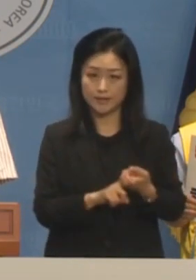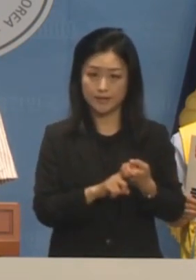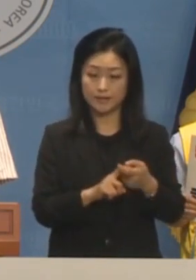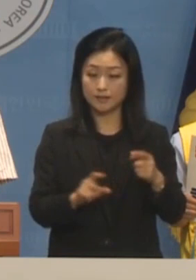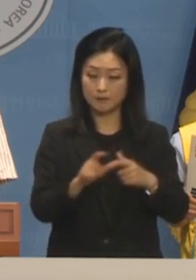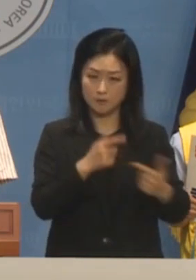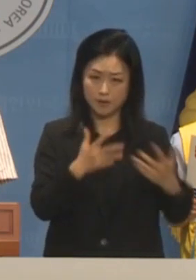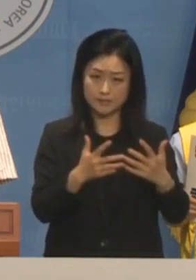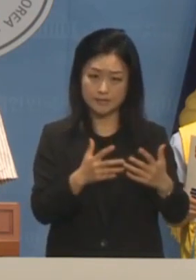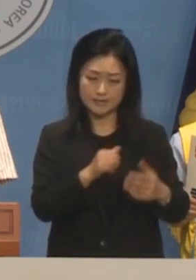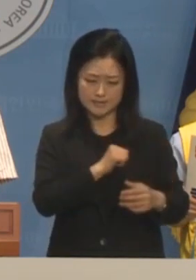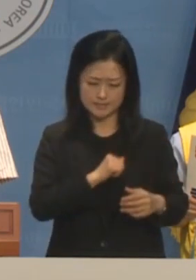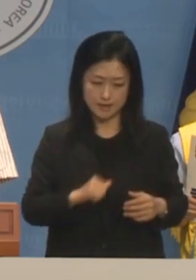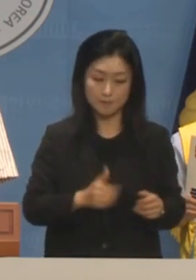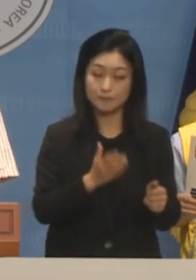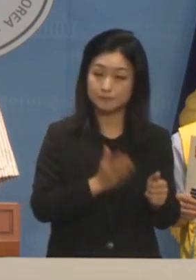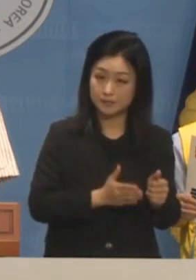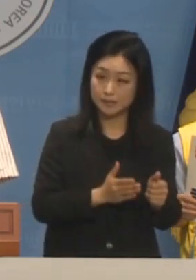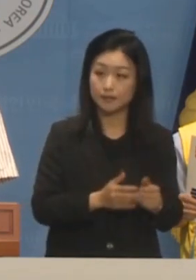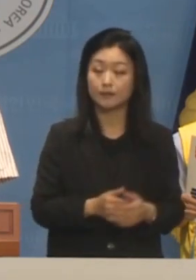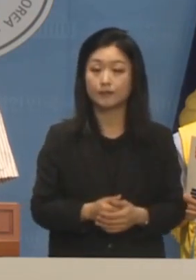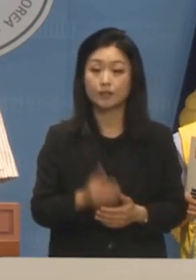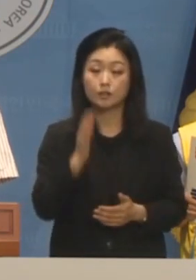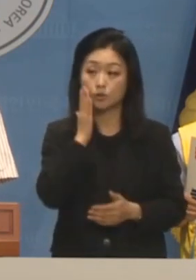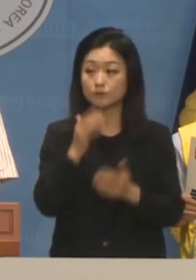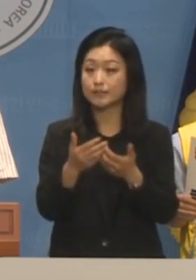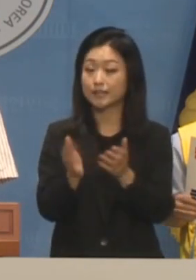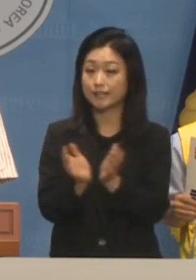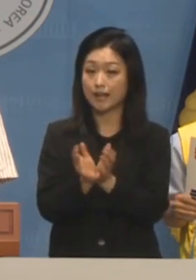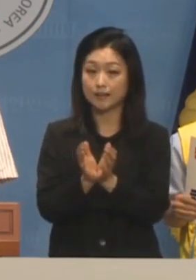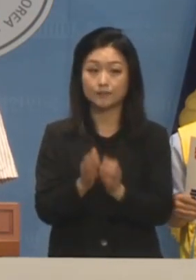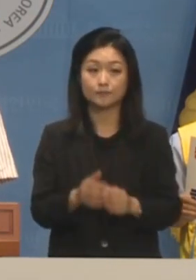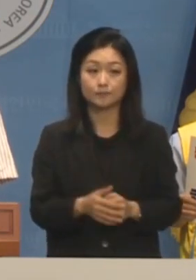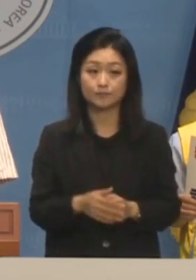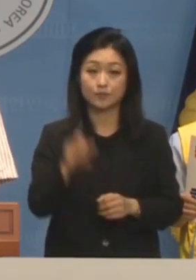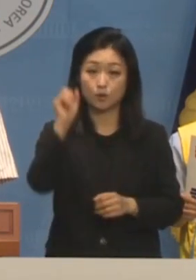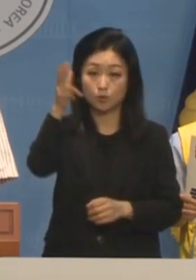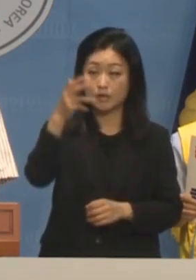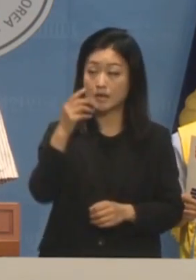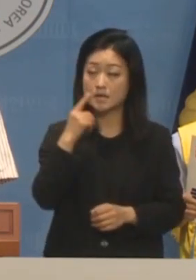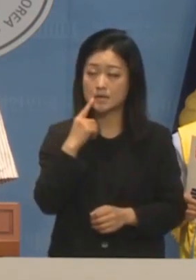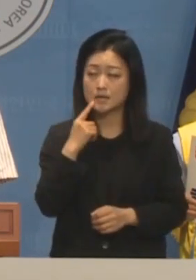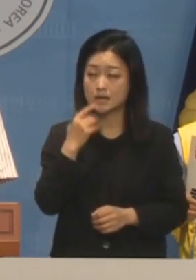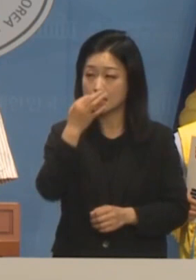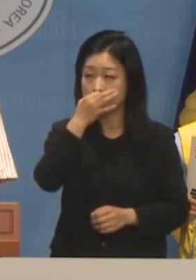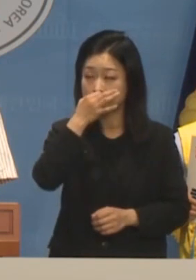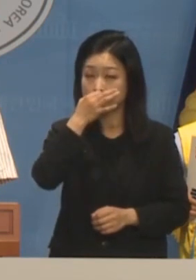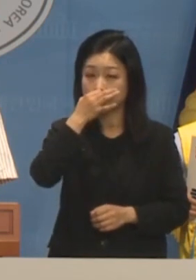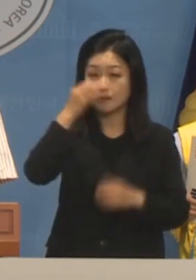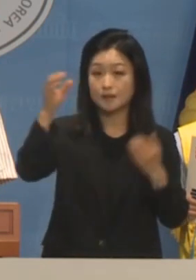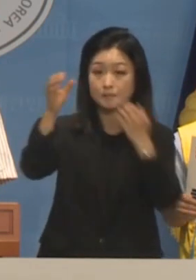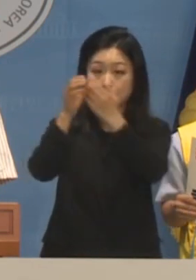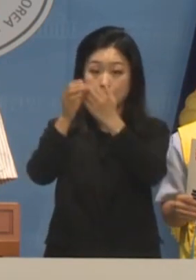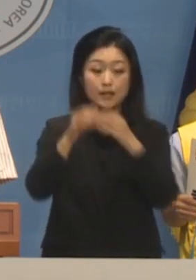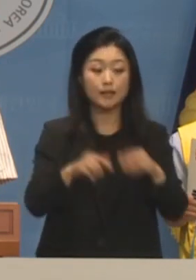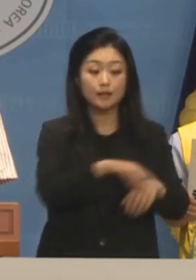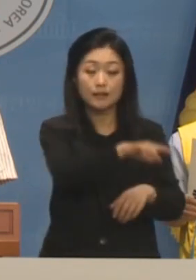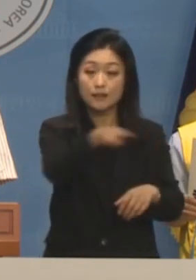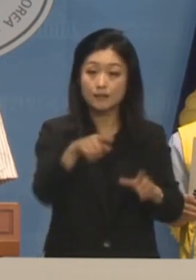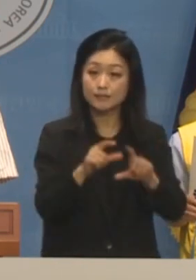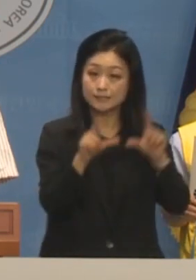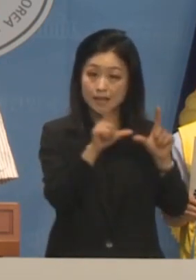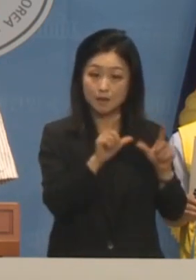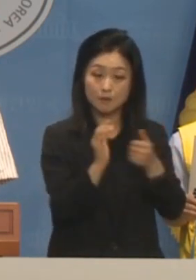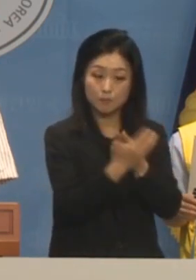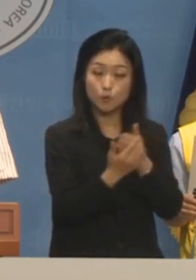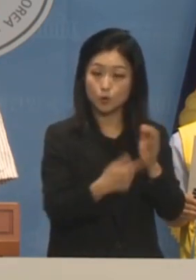끈질기게 버텨냅시다. 녹색당은 자본의 탐욕에 맞서 노동자와 서민의 삶을 지켜내기